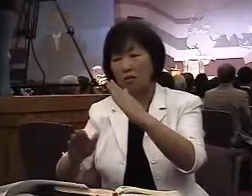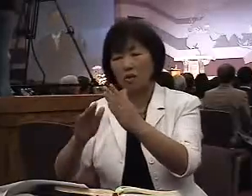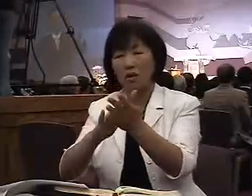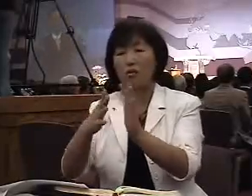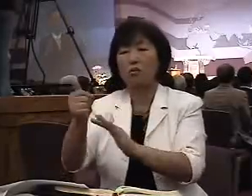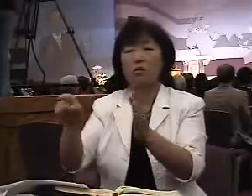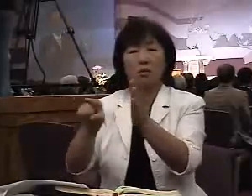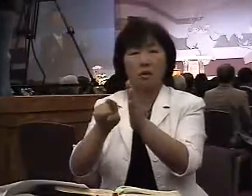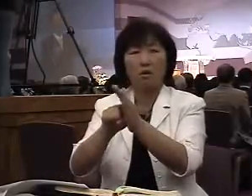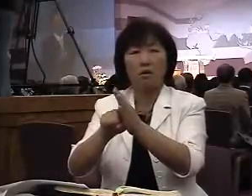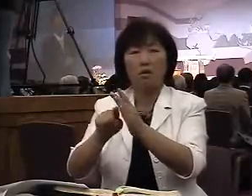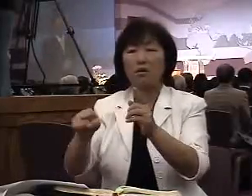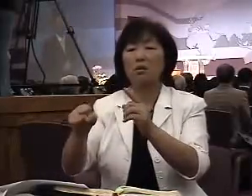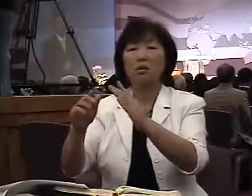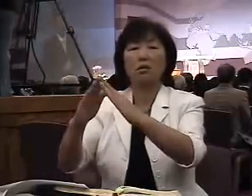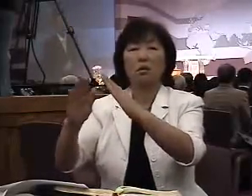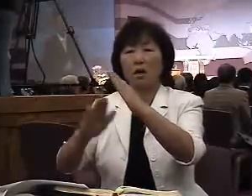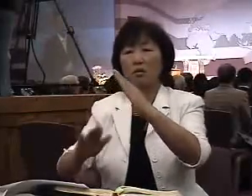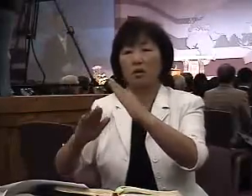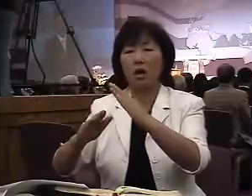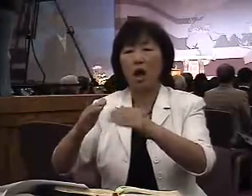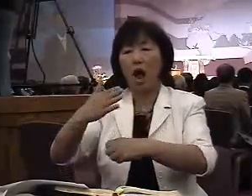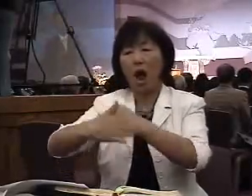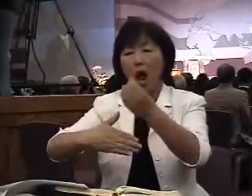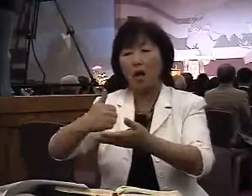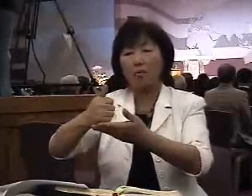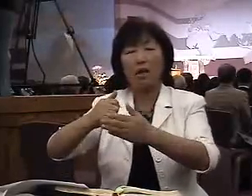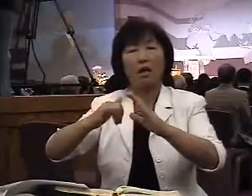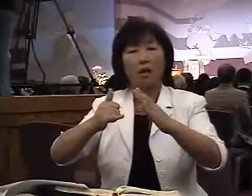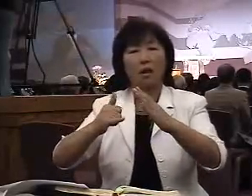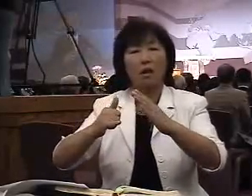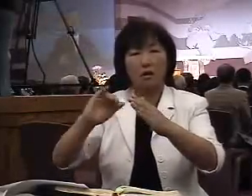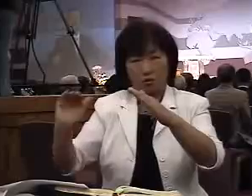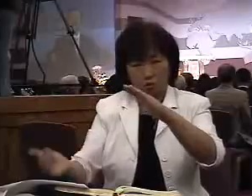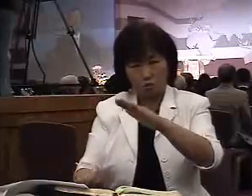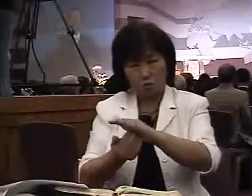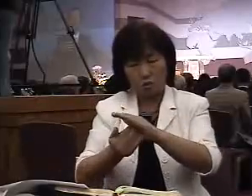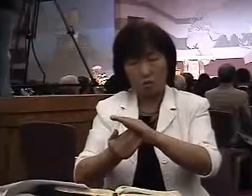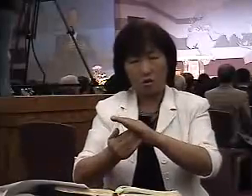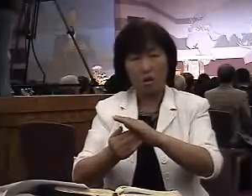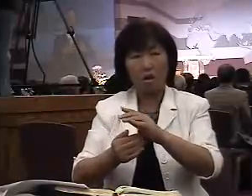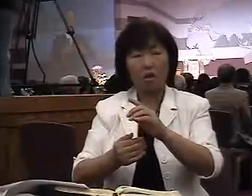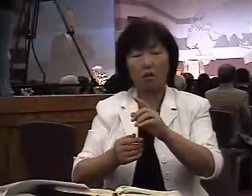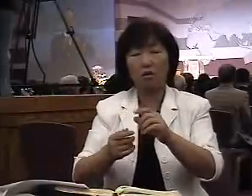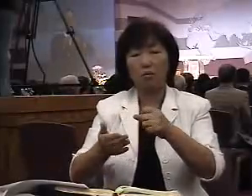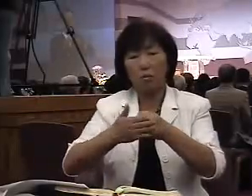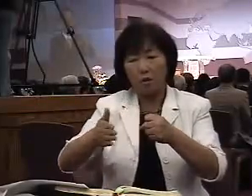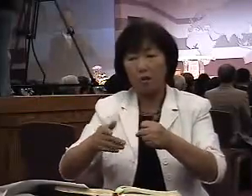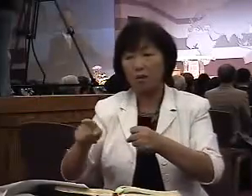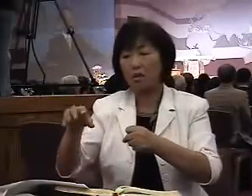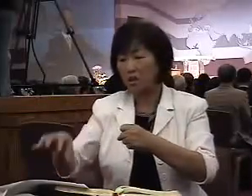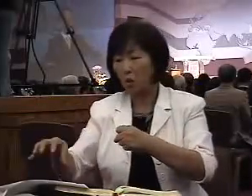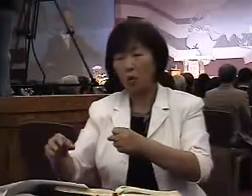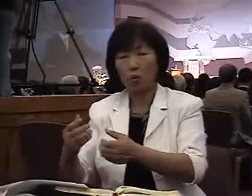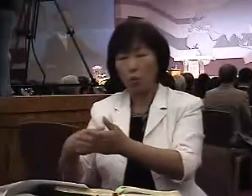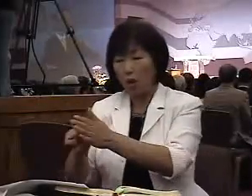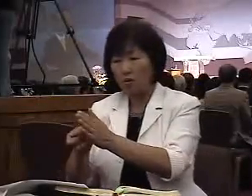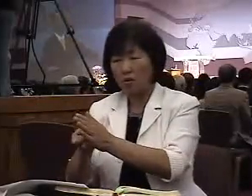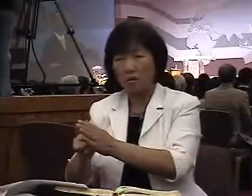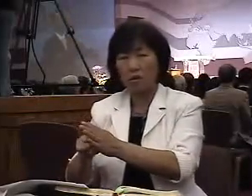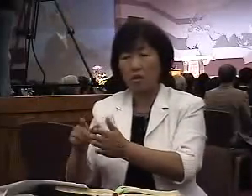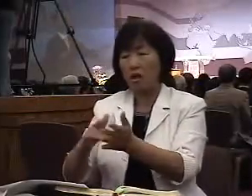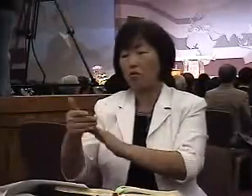믿었을 때 그 가정에 하나님의 나라가 임하는 것이고 그 가정으로 말미암아 한 지역이 예수님을 믿게 될 때 그 지역 위에 나라가